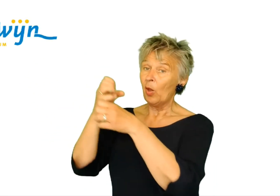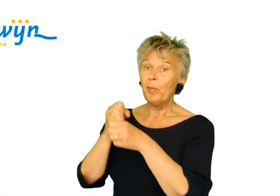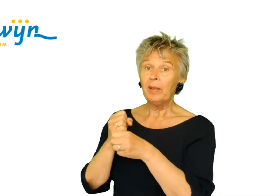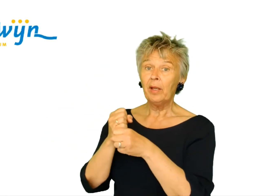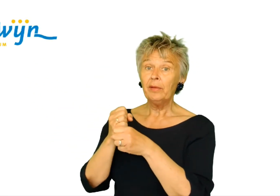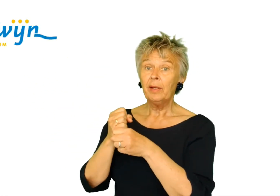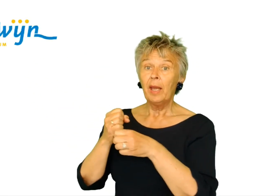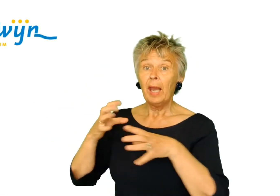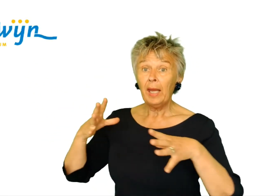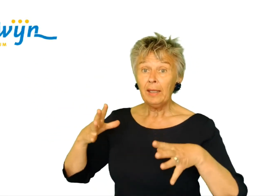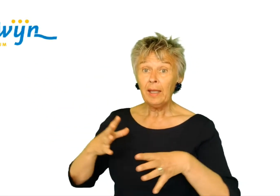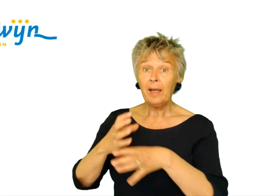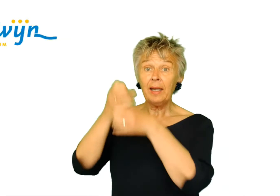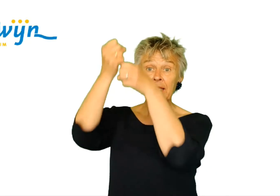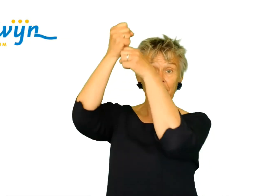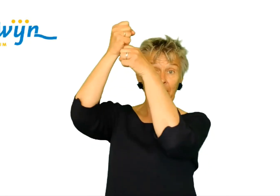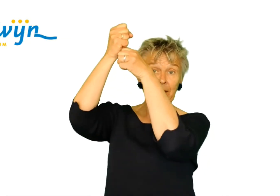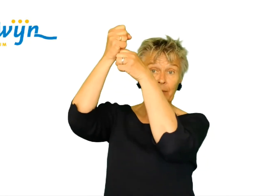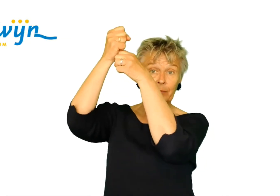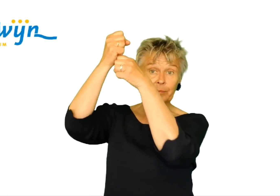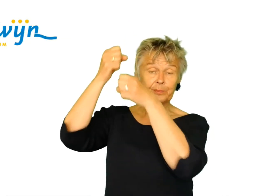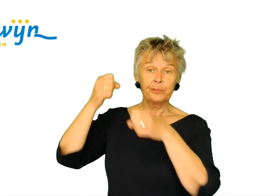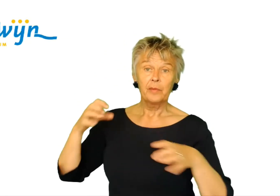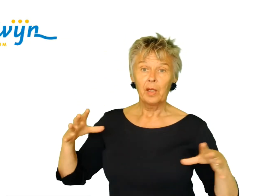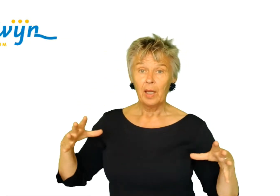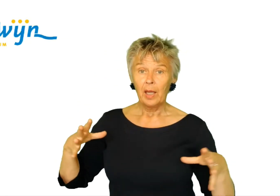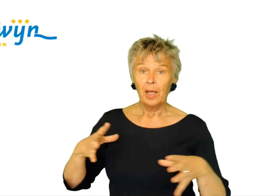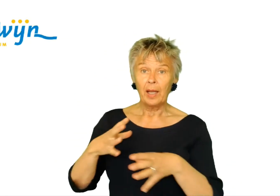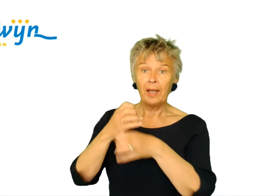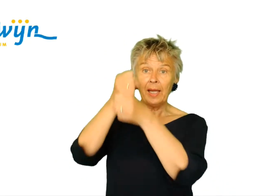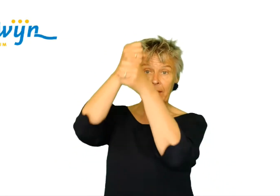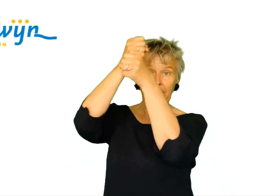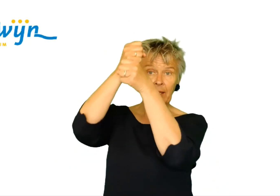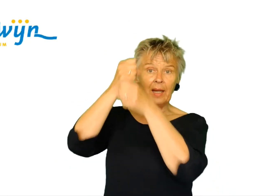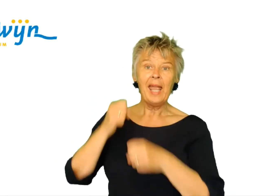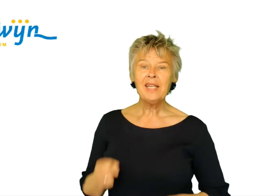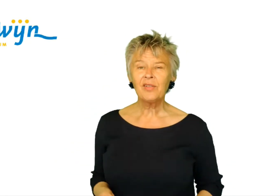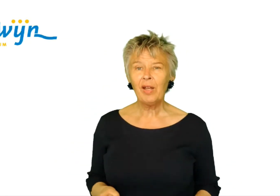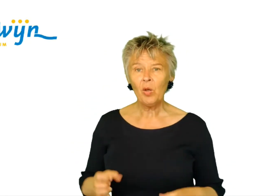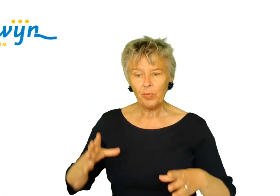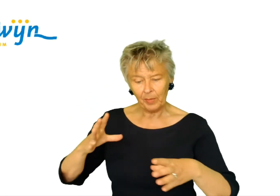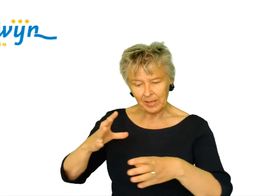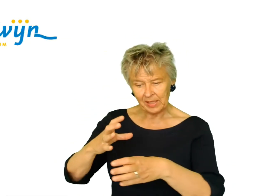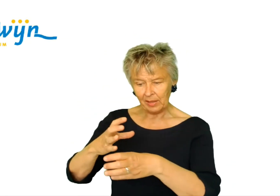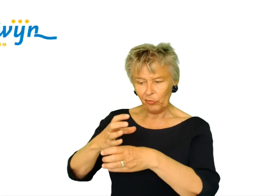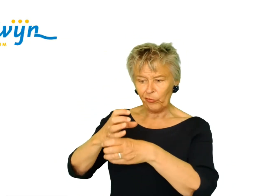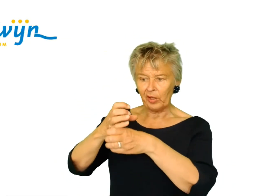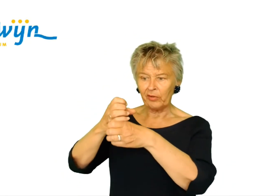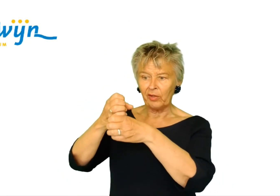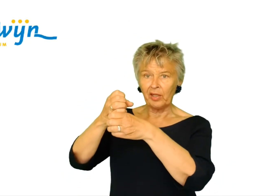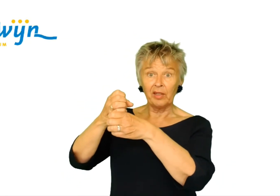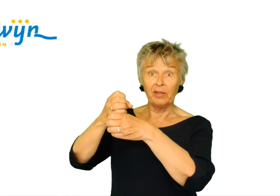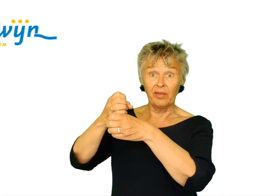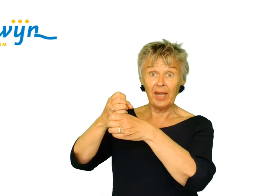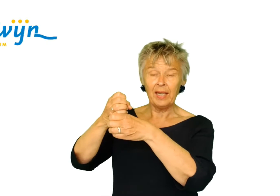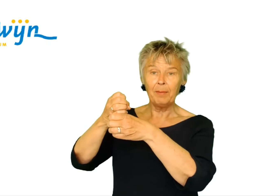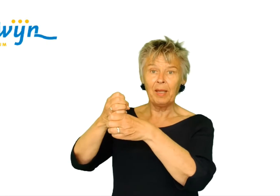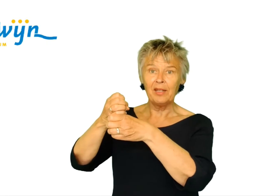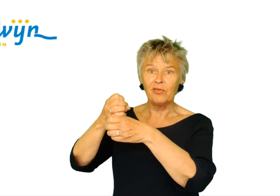Help mij dan en red mij dan. Redden. Lijkt er wel op, maar het is net of je een drenkeling bent in het